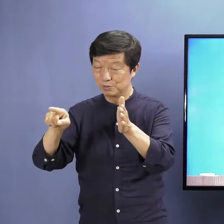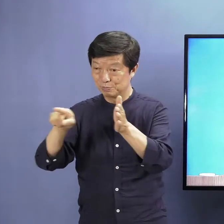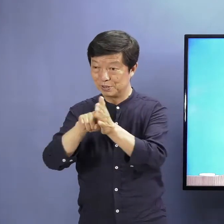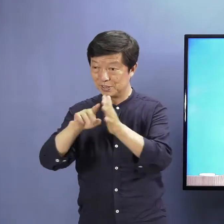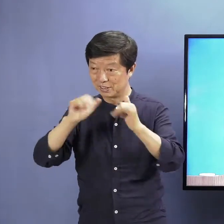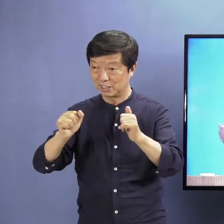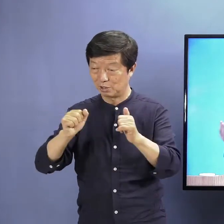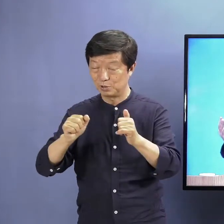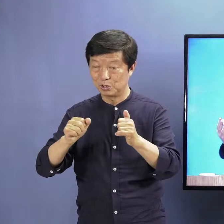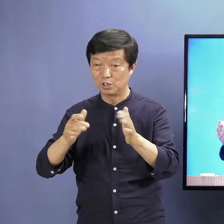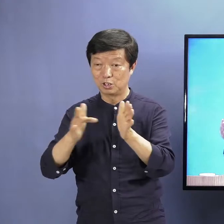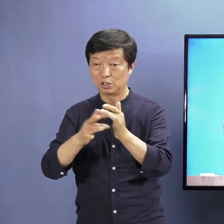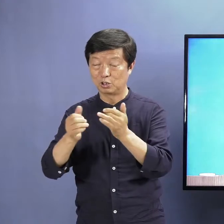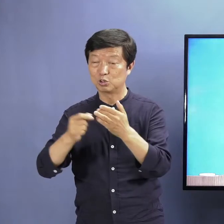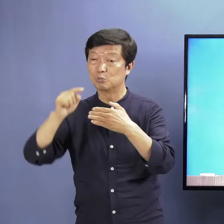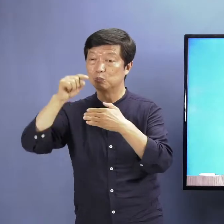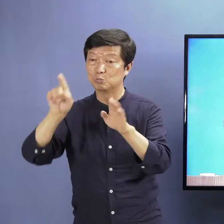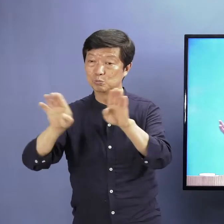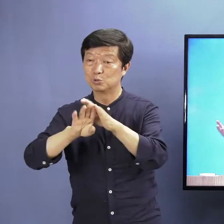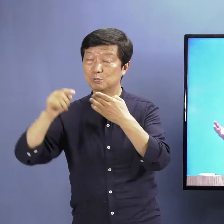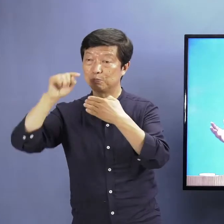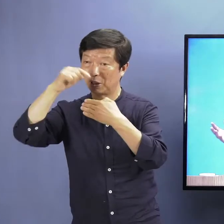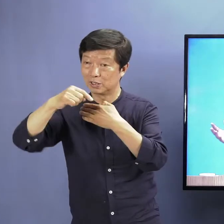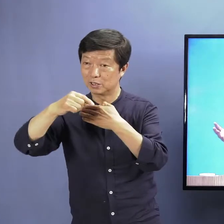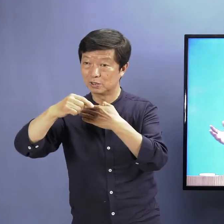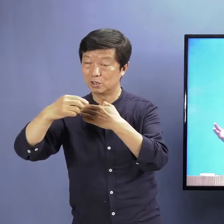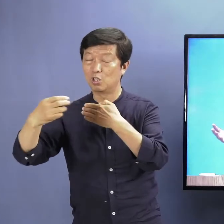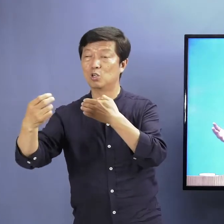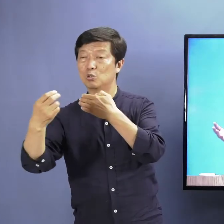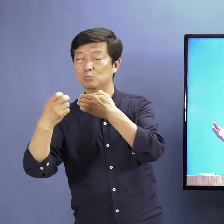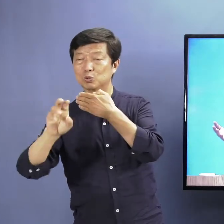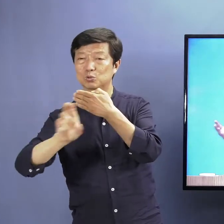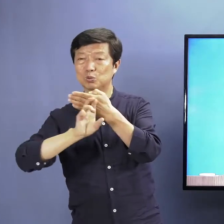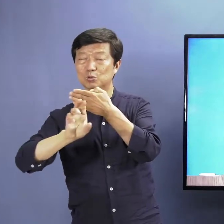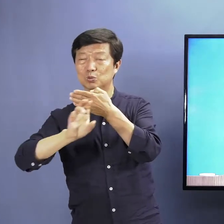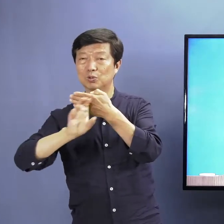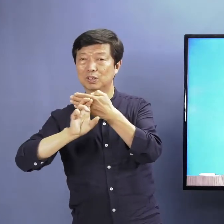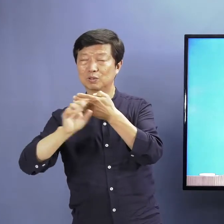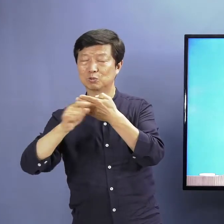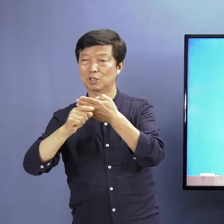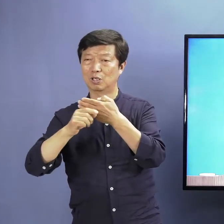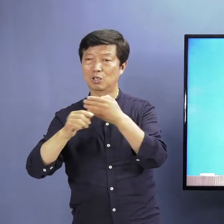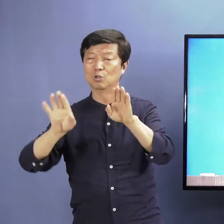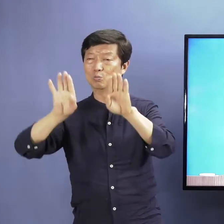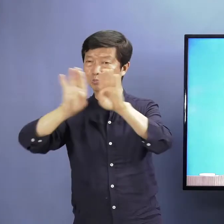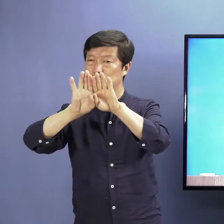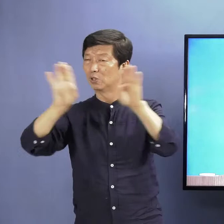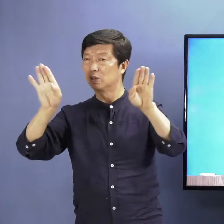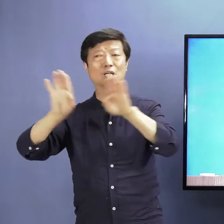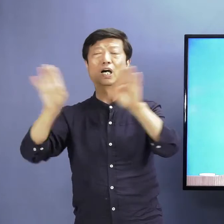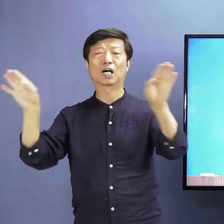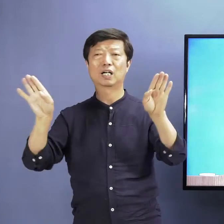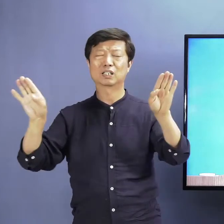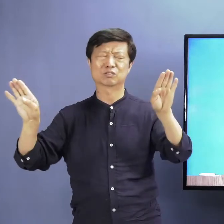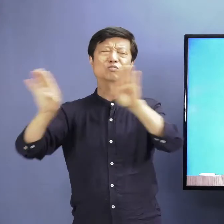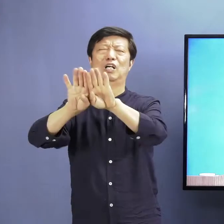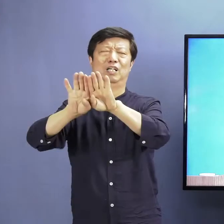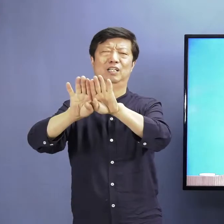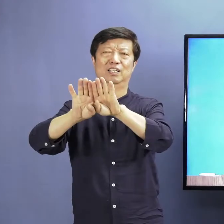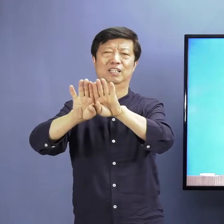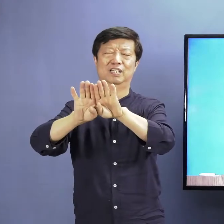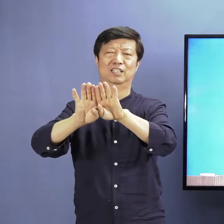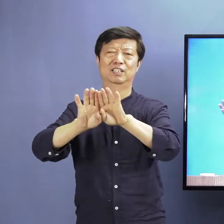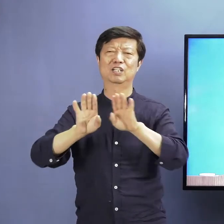그러고 있는 그런 아주 답답한 상황을 갖다 그린 게 저 그림인데, 그러니까 분위기가 칙칙하고 힘들죠.